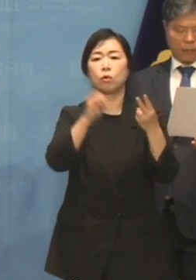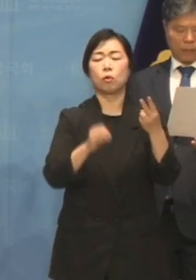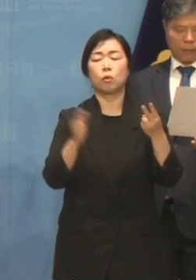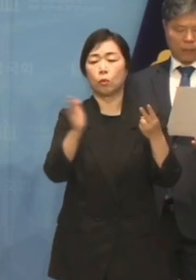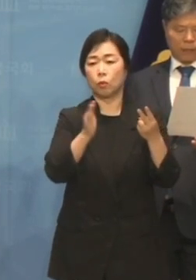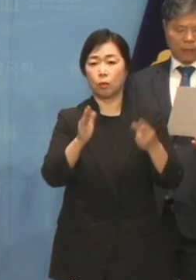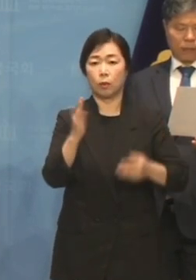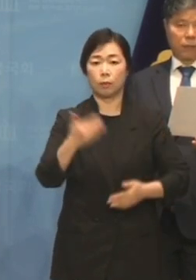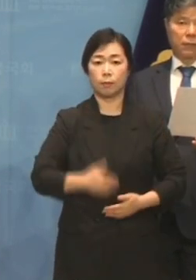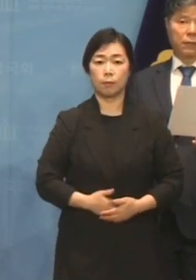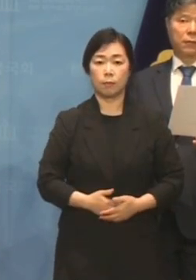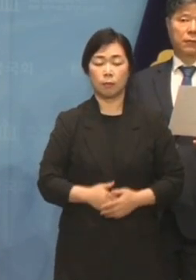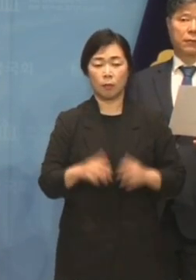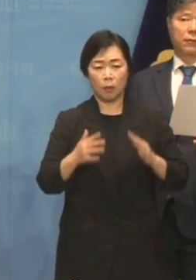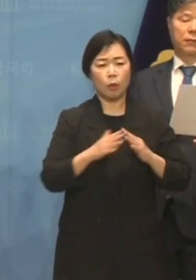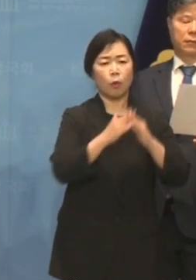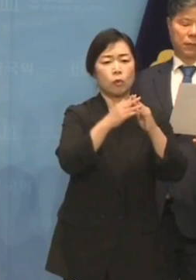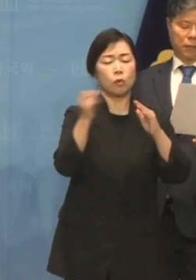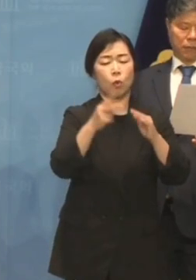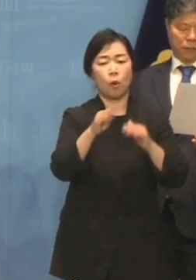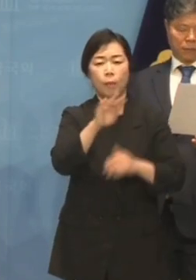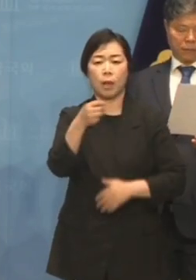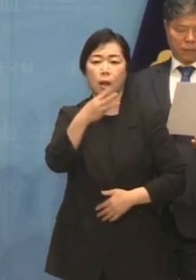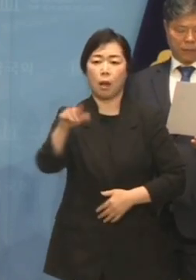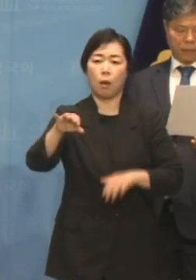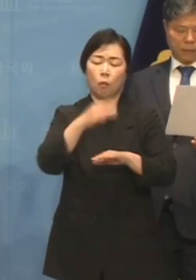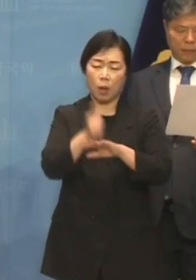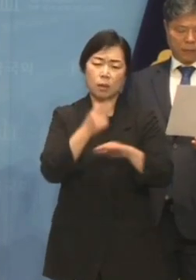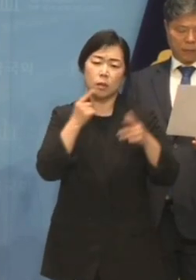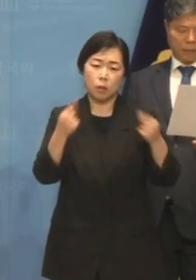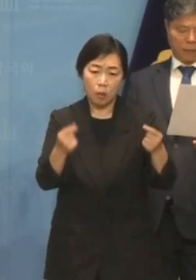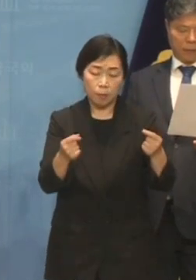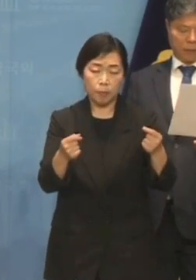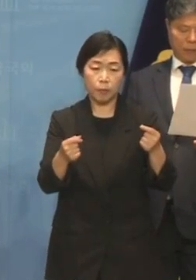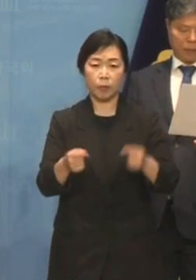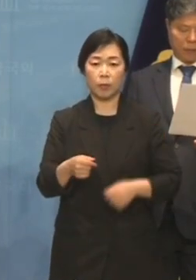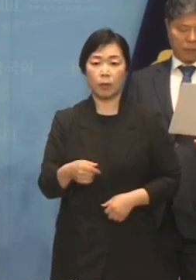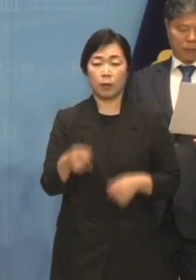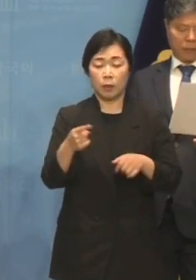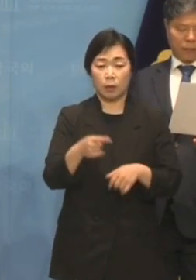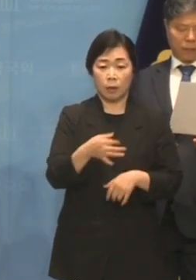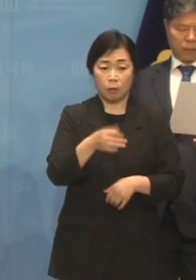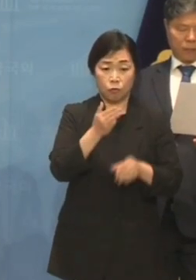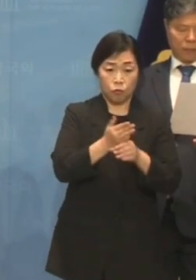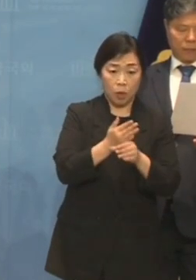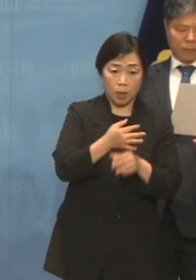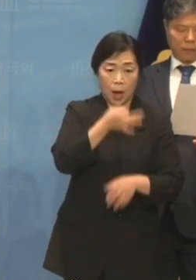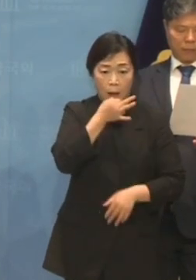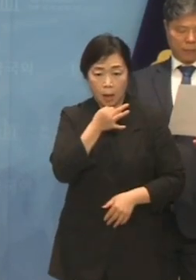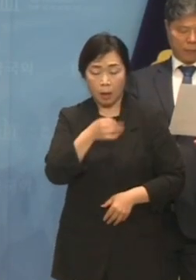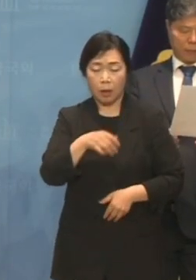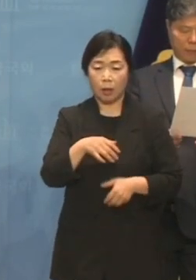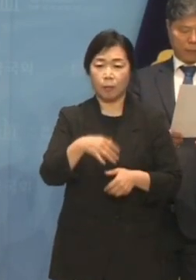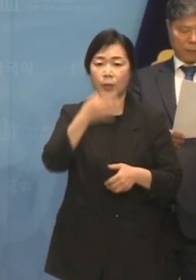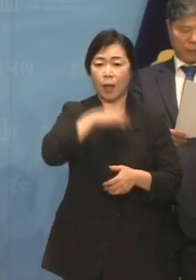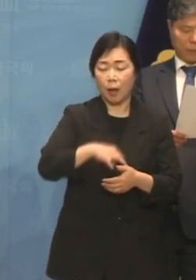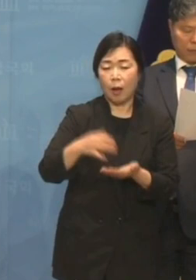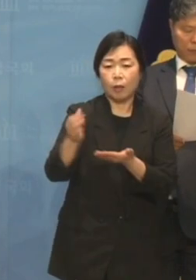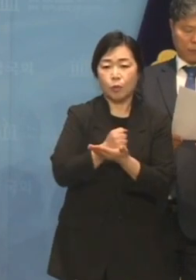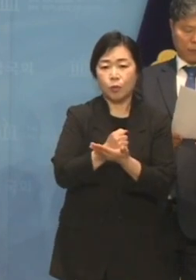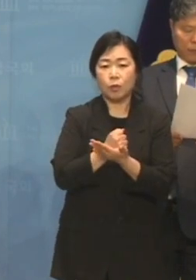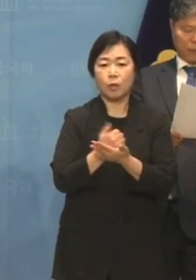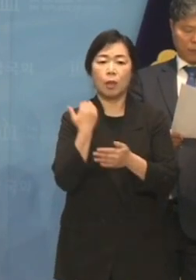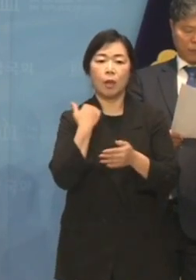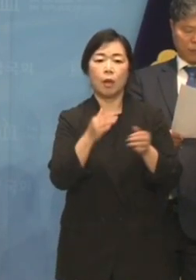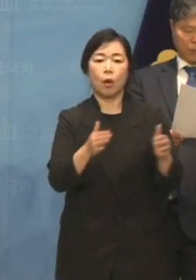있습니다. 건축왕, 빌라왕처럼 갭투기로 수백 채의 주택을 사들인 임대사업자가